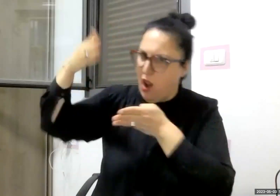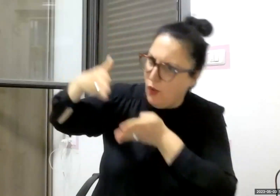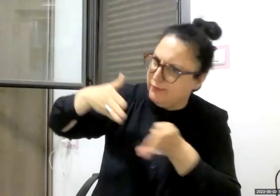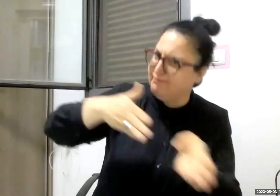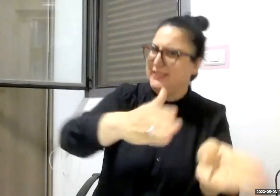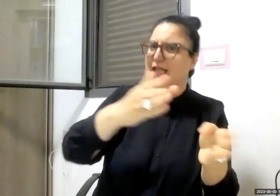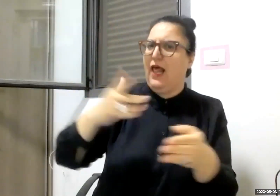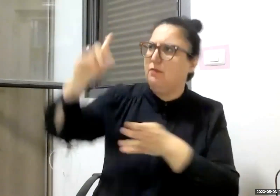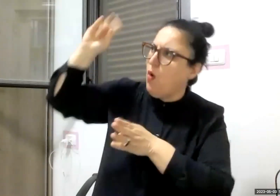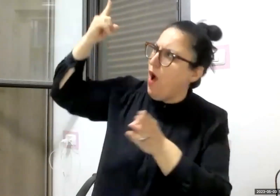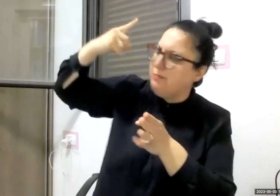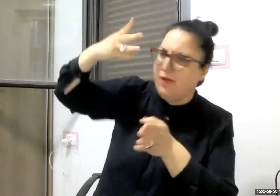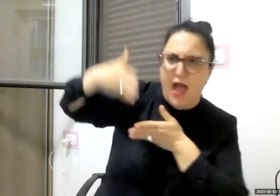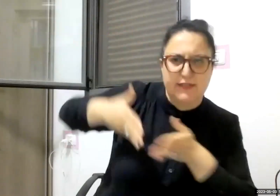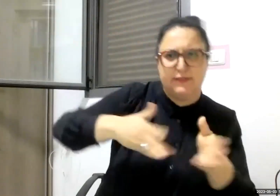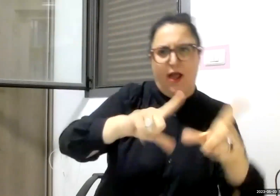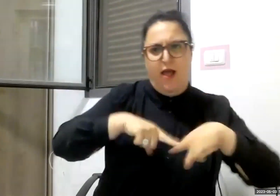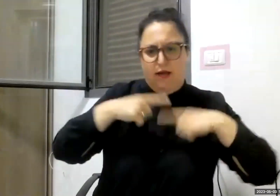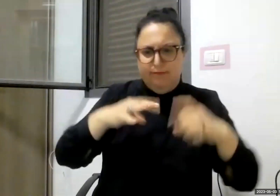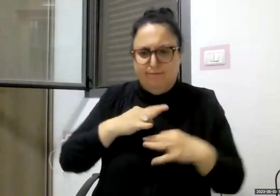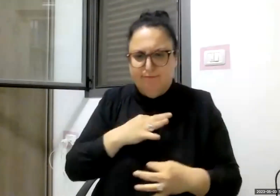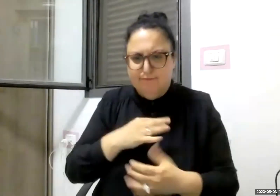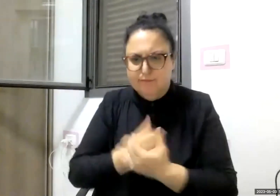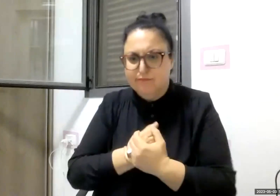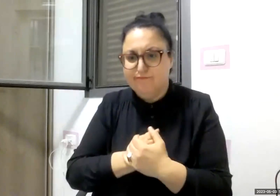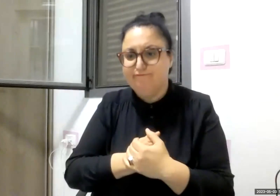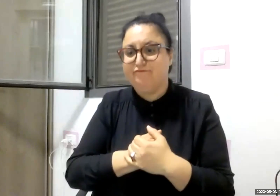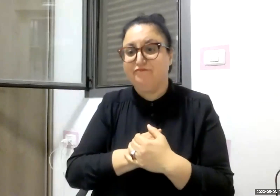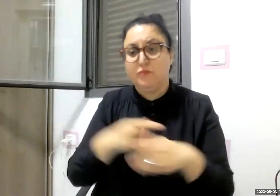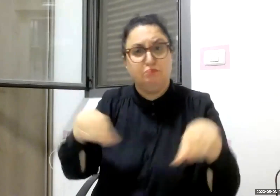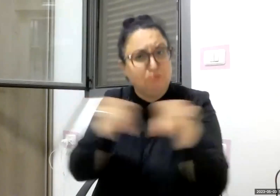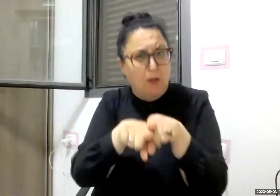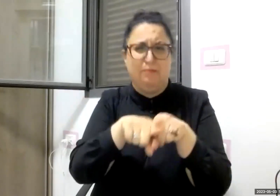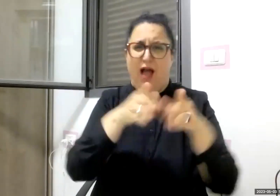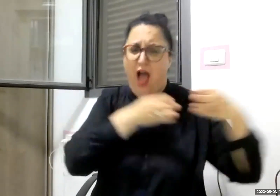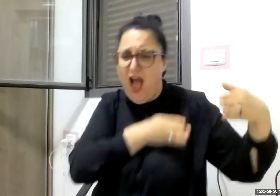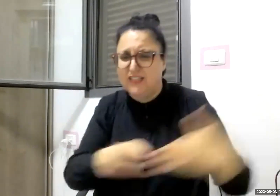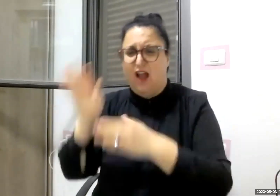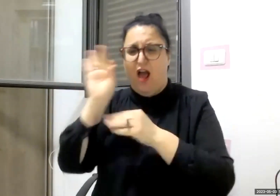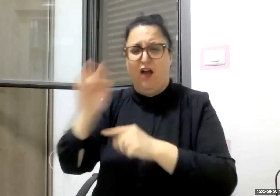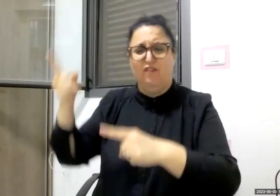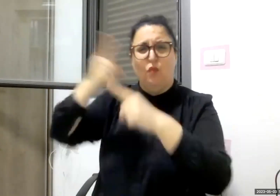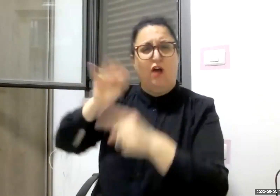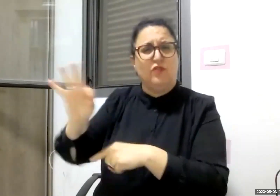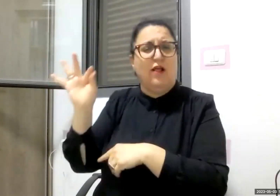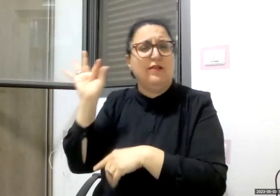והרבה פעמים מסלילות וקובעות גורלות בחיינו. כפי שישנה